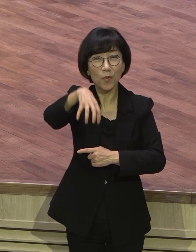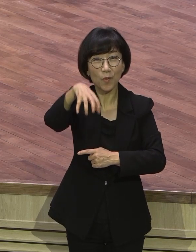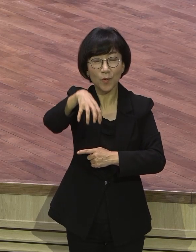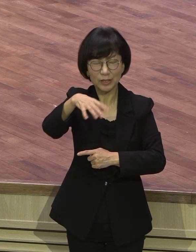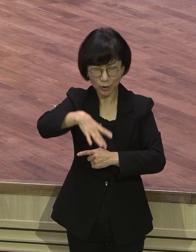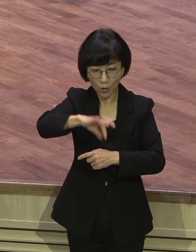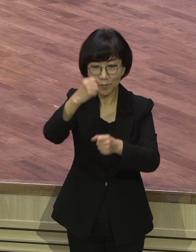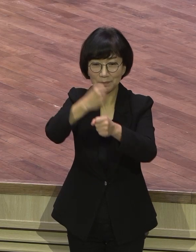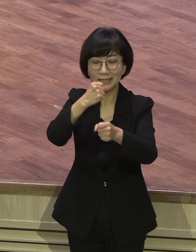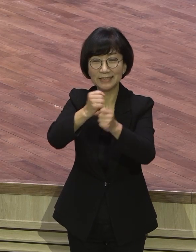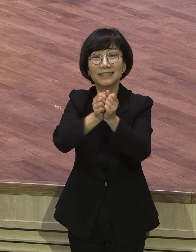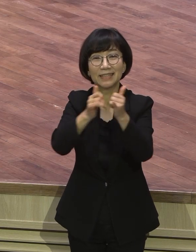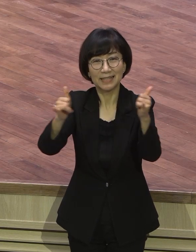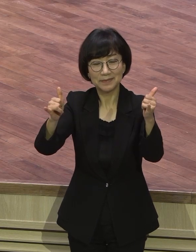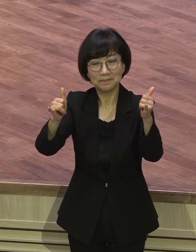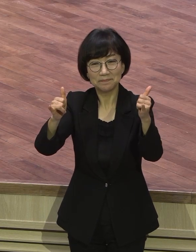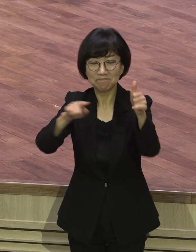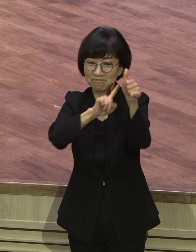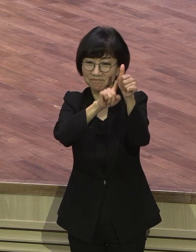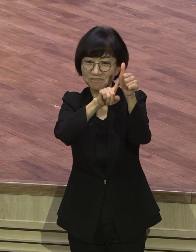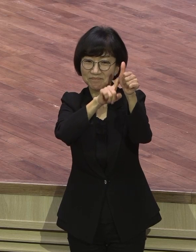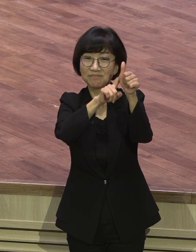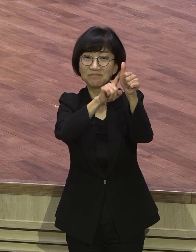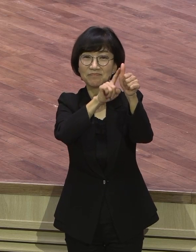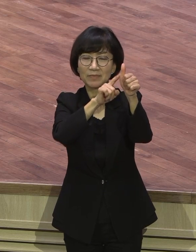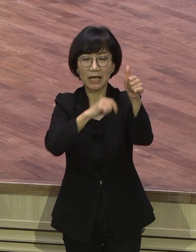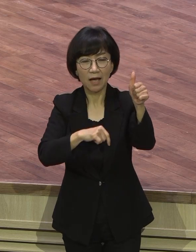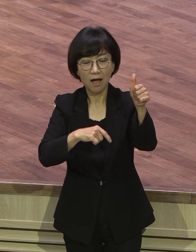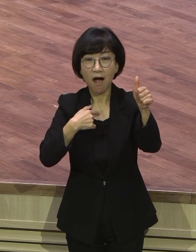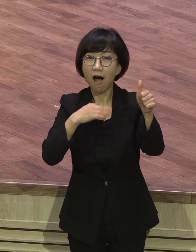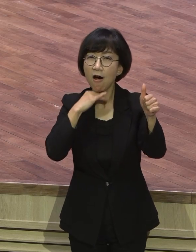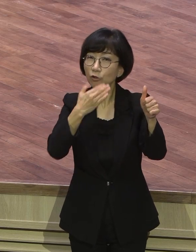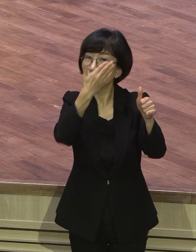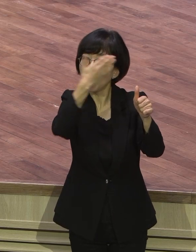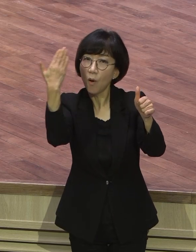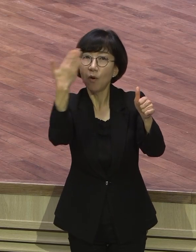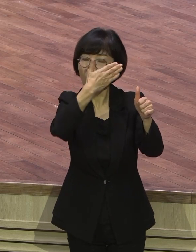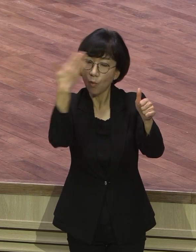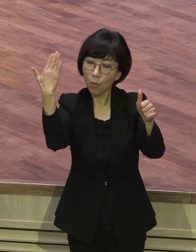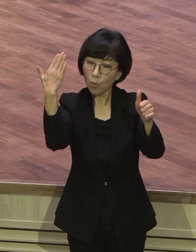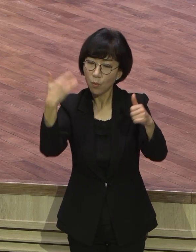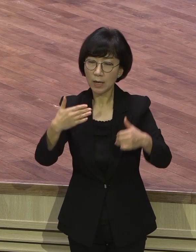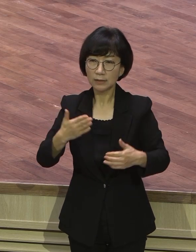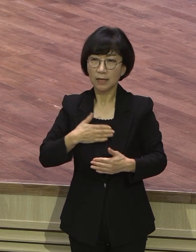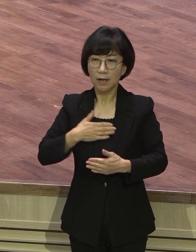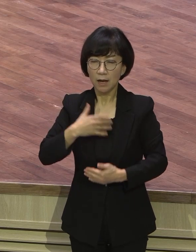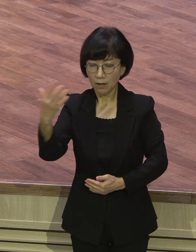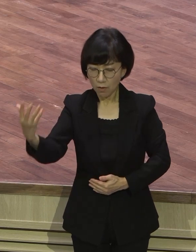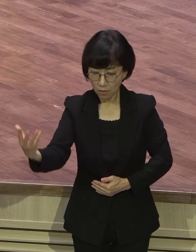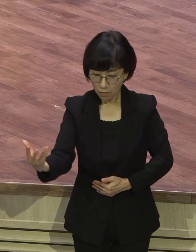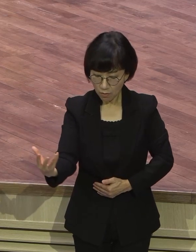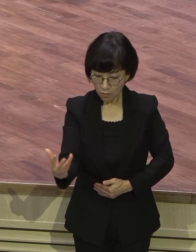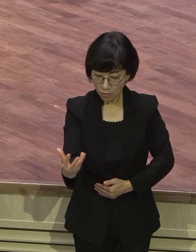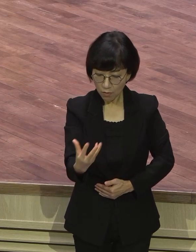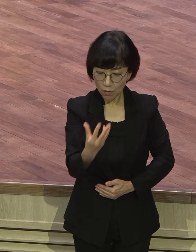창시자입니다 이 사람이 젊은 나이에 어떻게 하면 내가 거룩하게